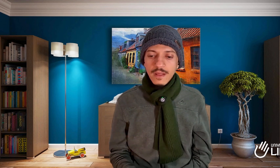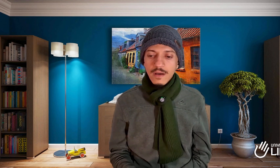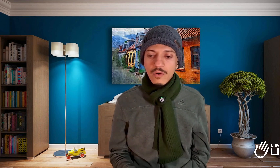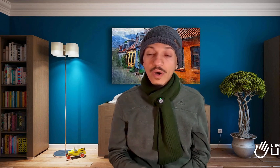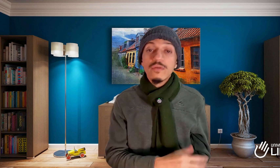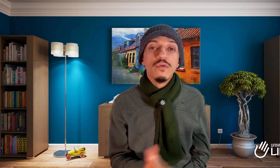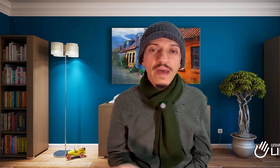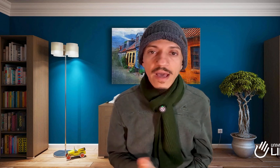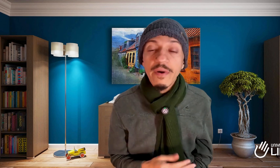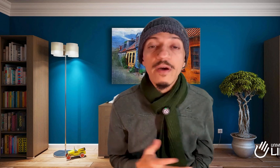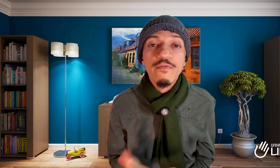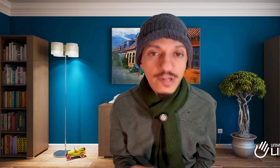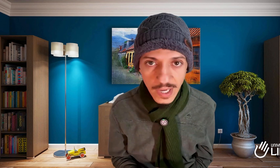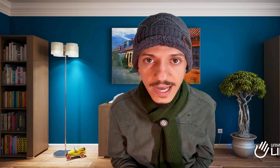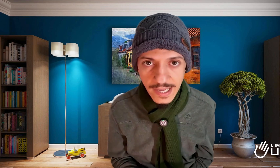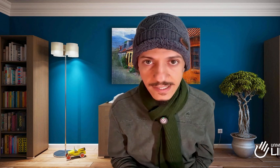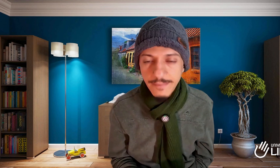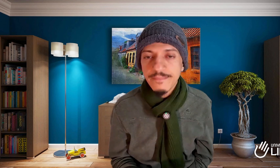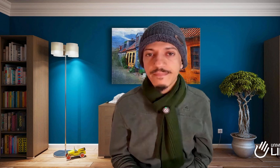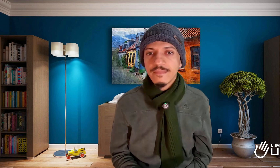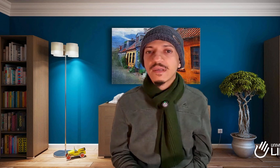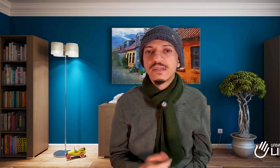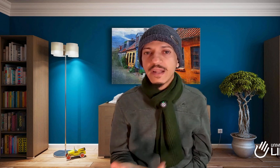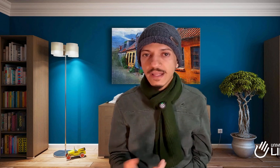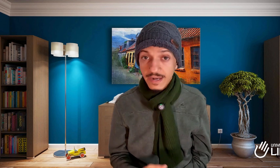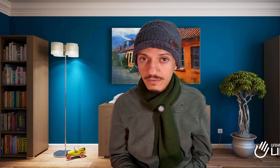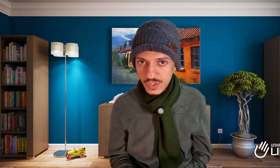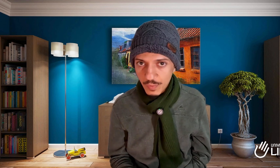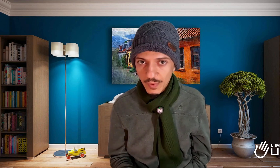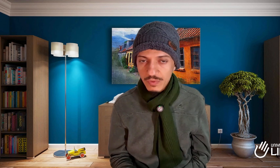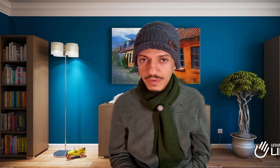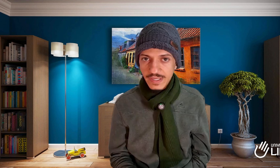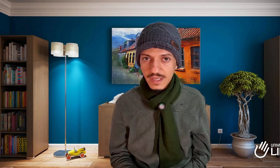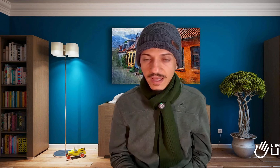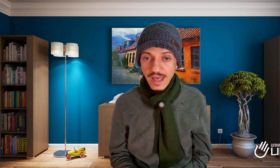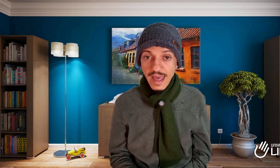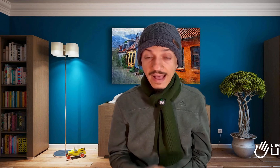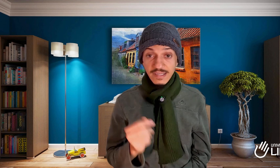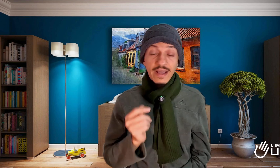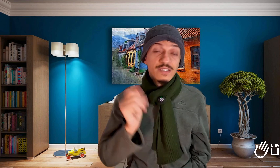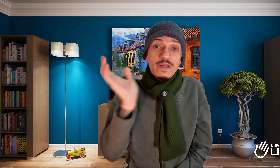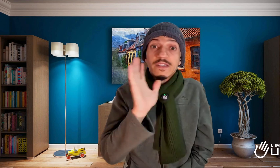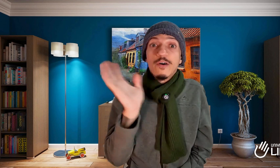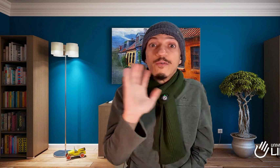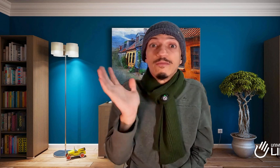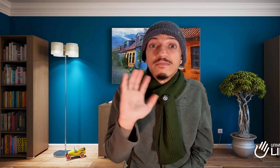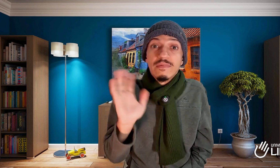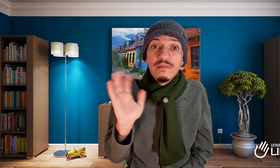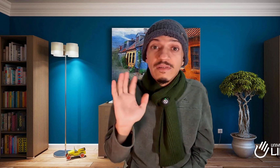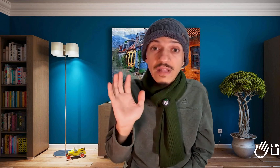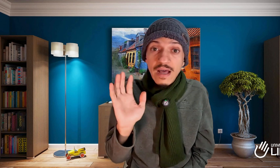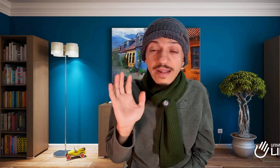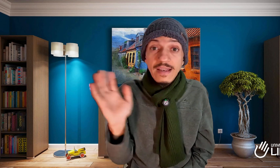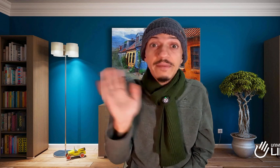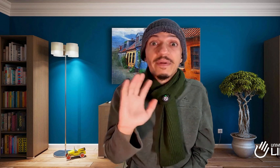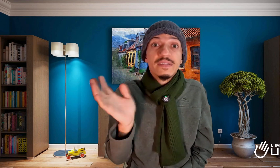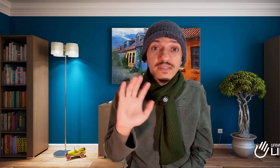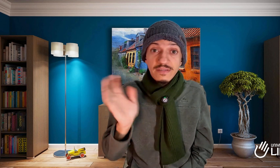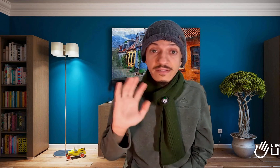oi, tudo bem? Amanhã eu vou na sua casa, que seria a tradução para o português. Essa expressão na Libras